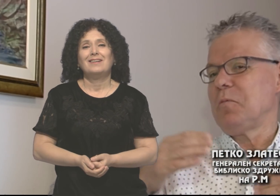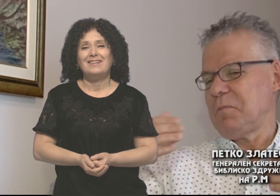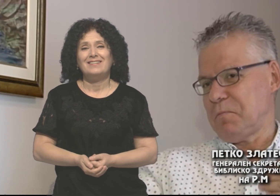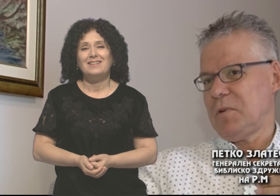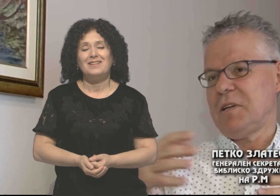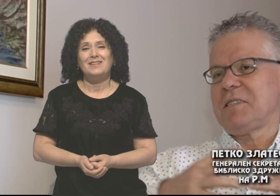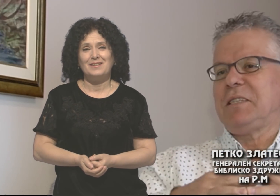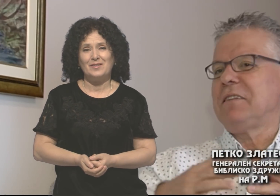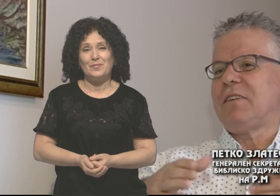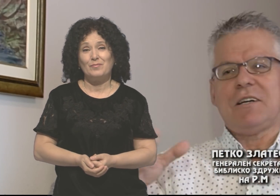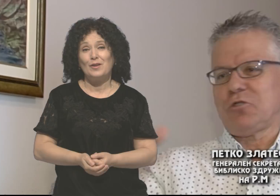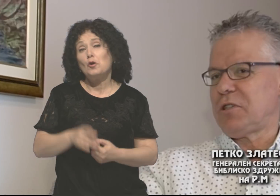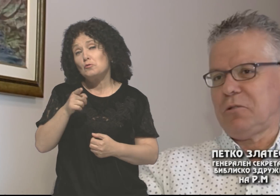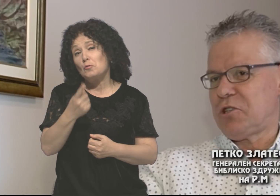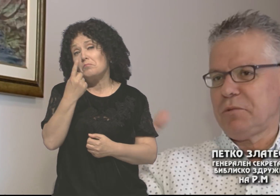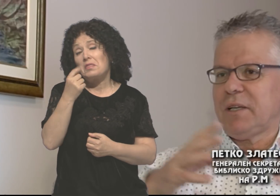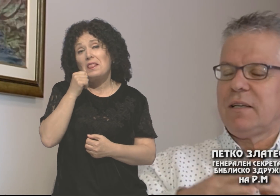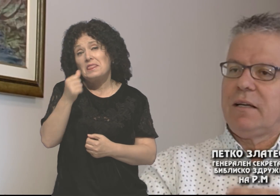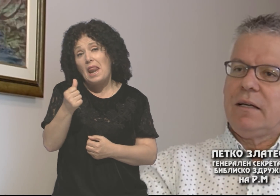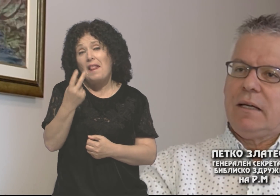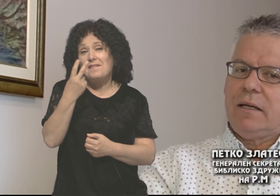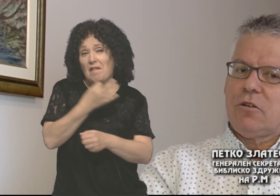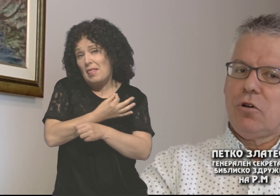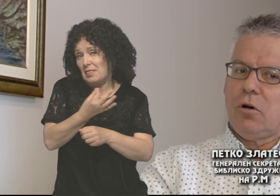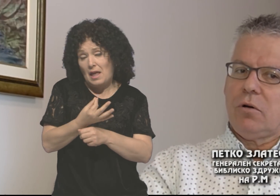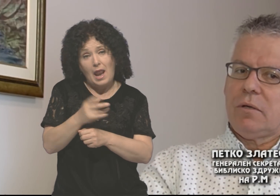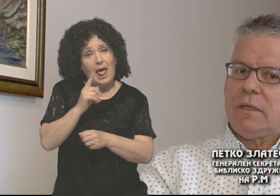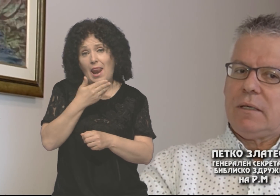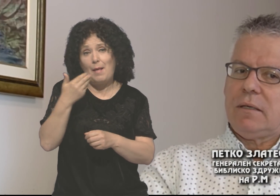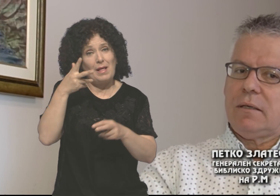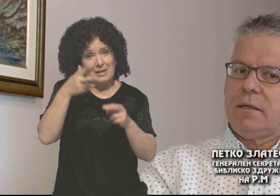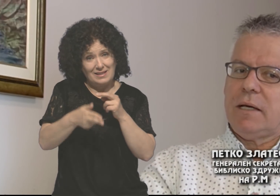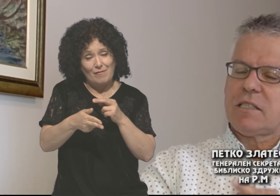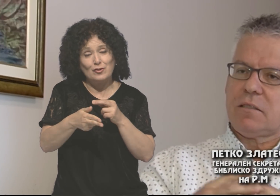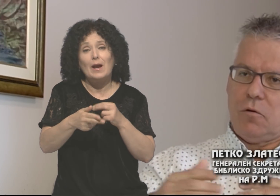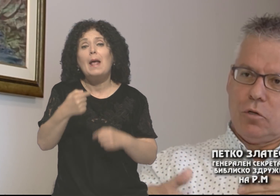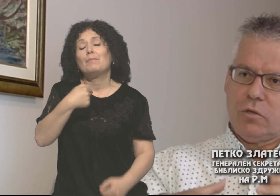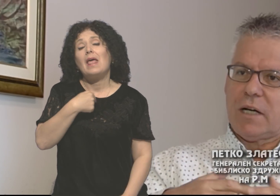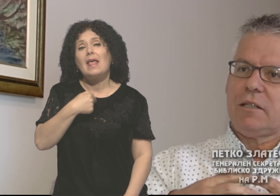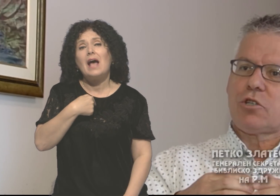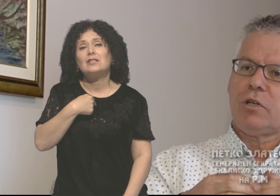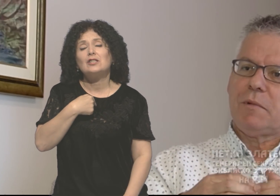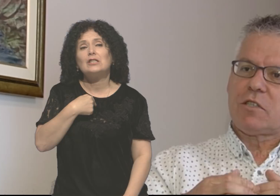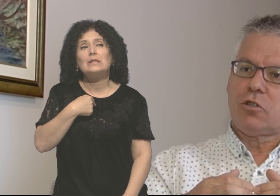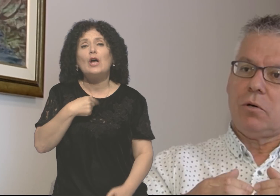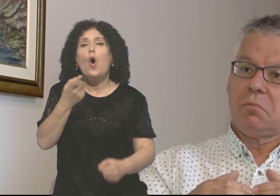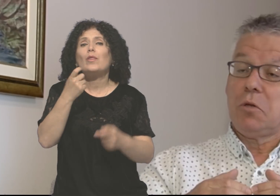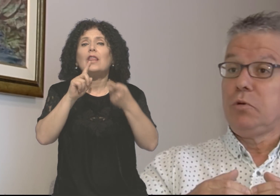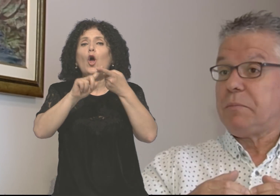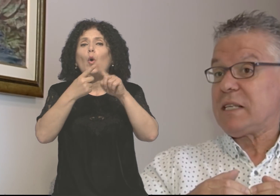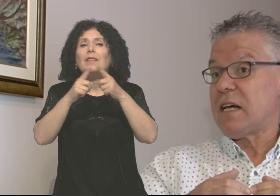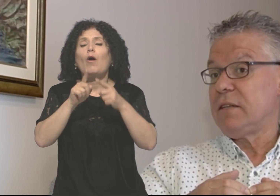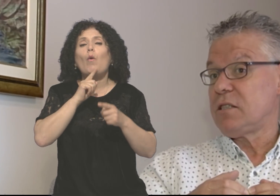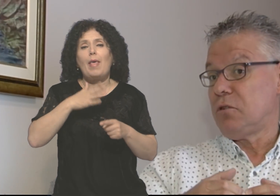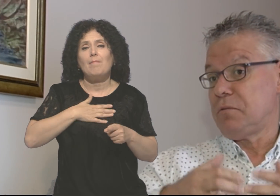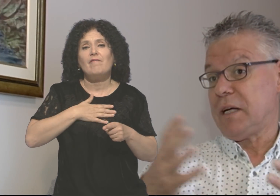ден-два што ќе го одржиме, но Јас од контактите што ги имав со